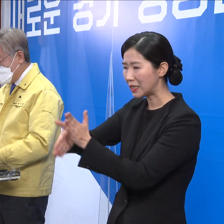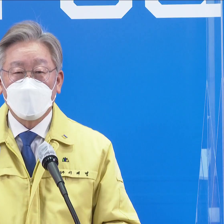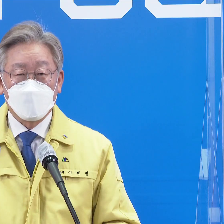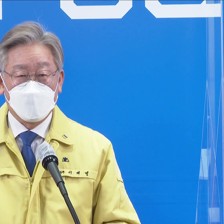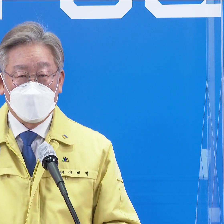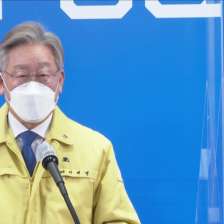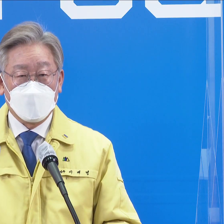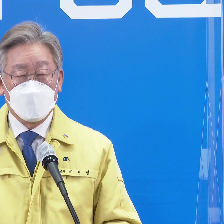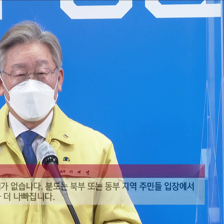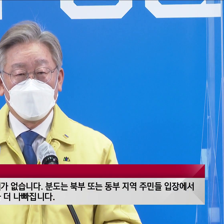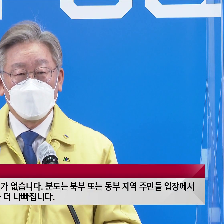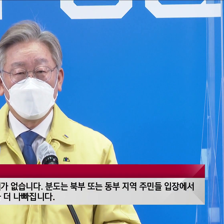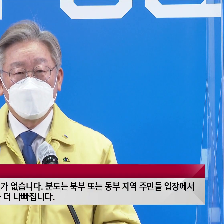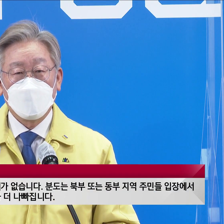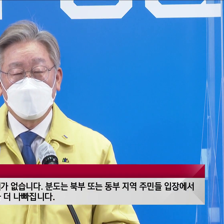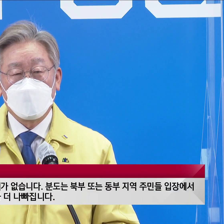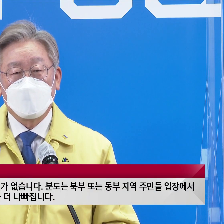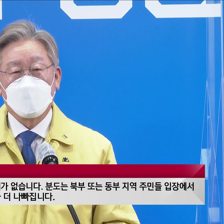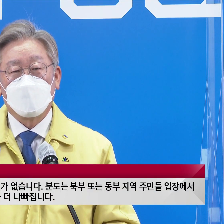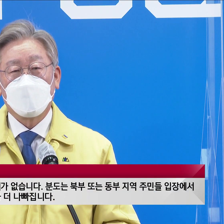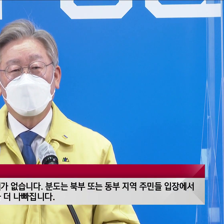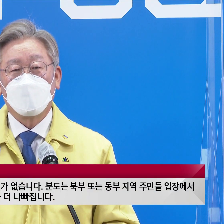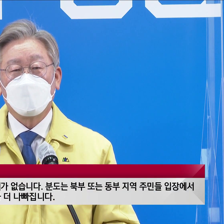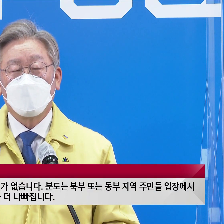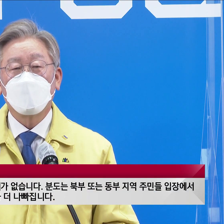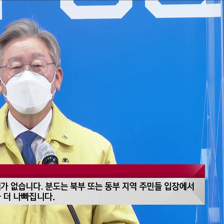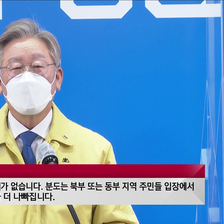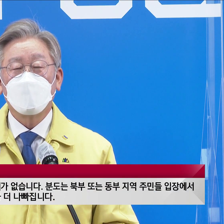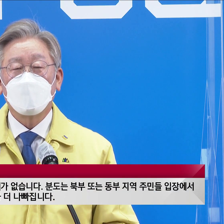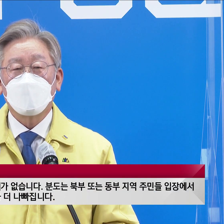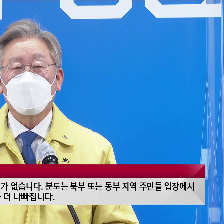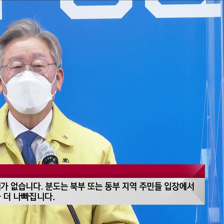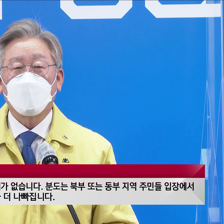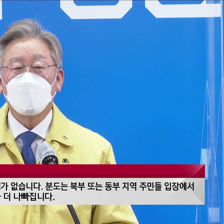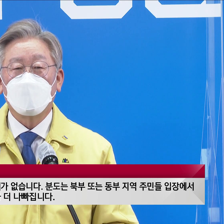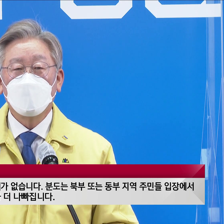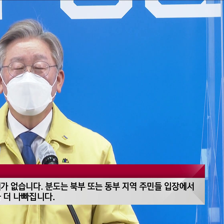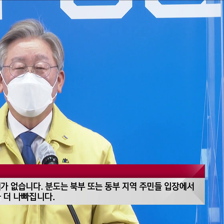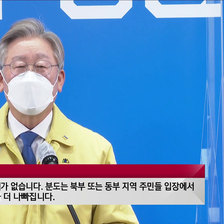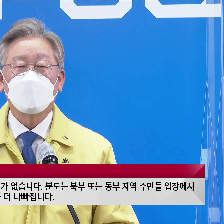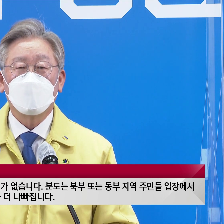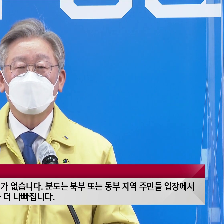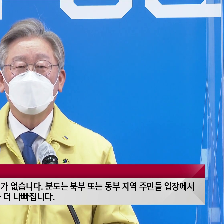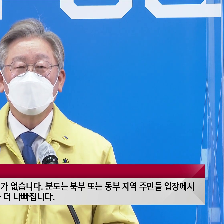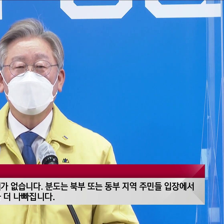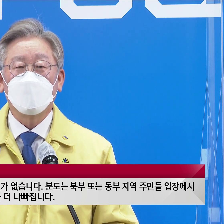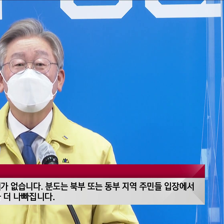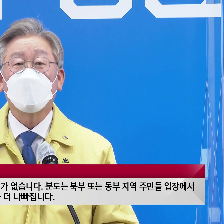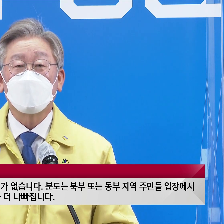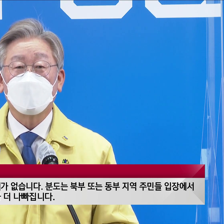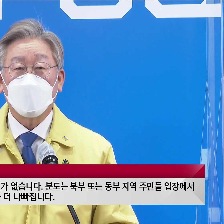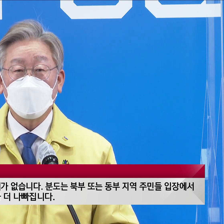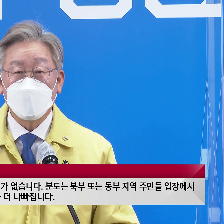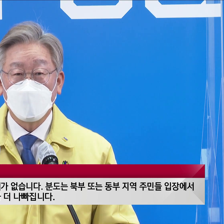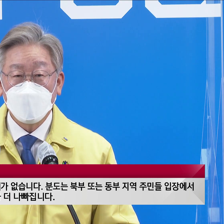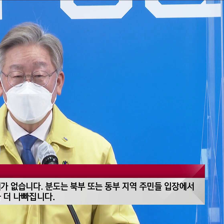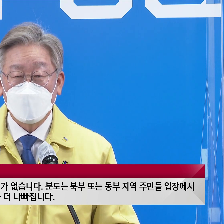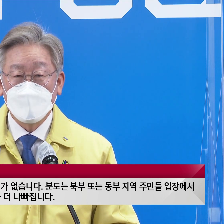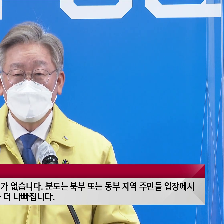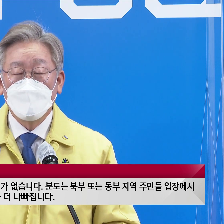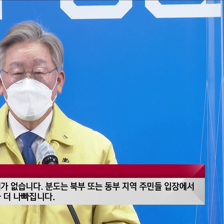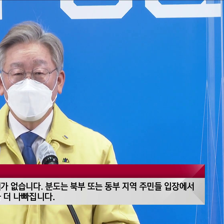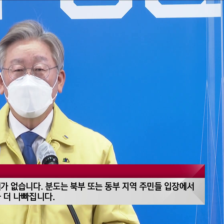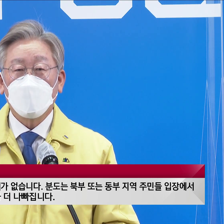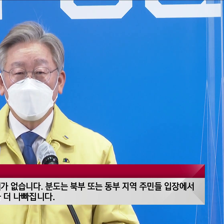분도론과는 아무 관계가 없습니다. 분도는 우리 북부 또는 동부 해당 지역 주민들 입장에서 판단해